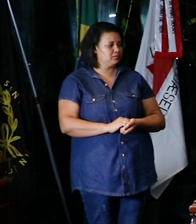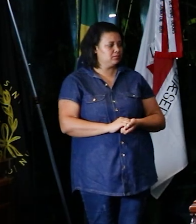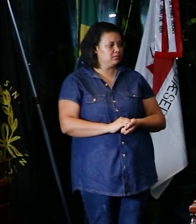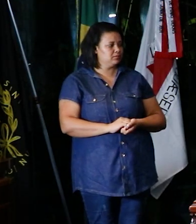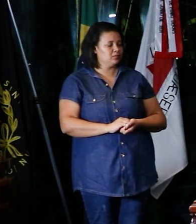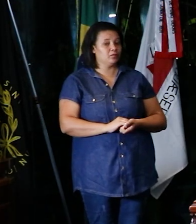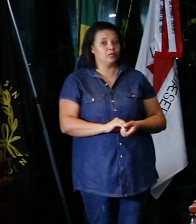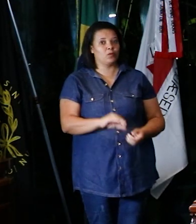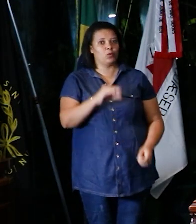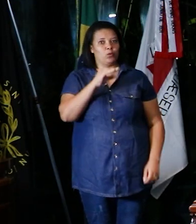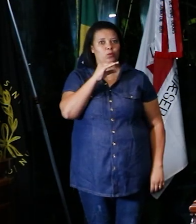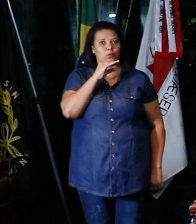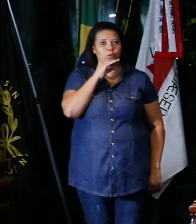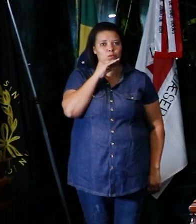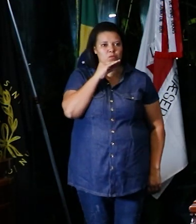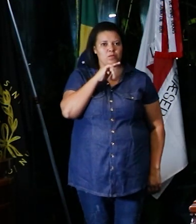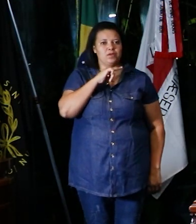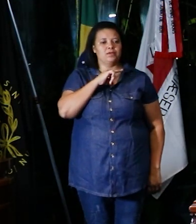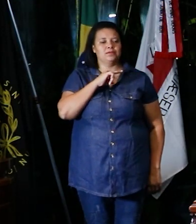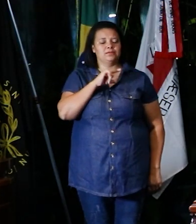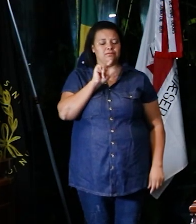O Drummond tinha razão.